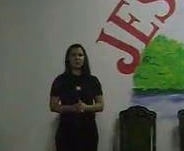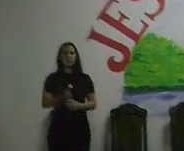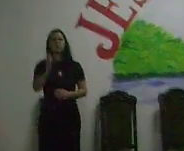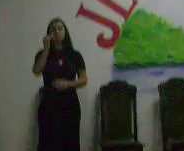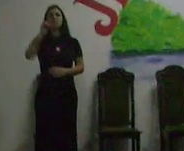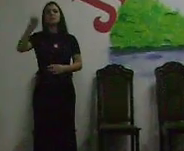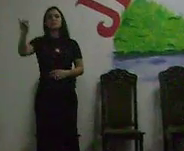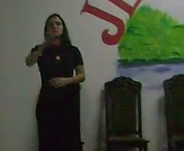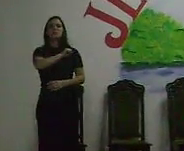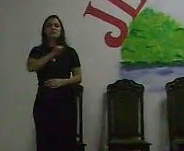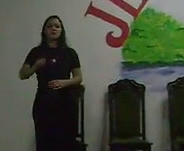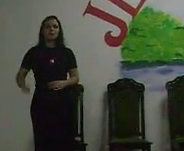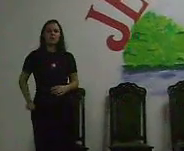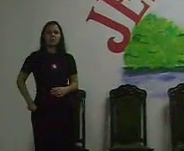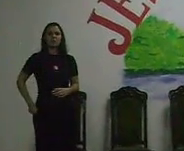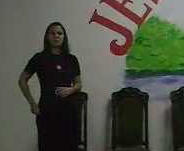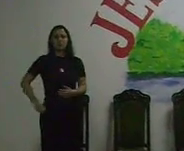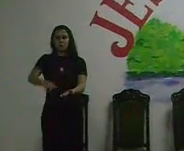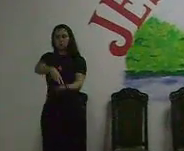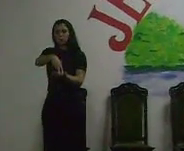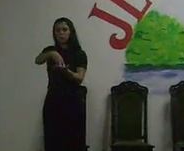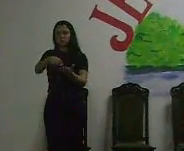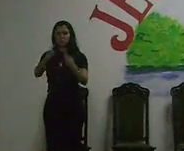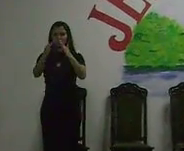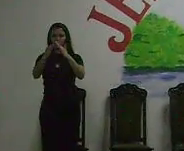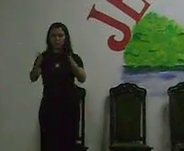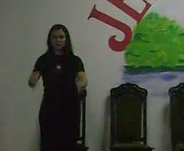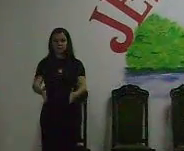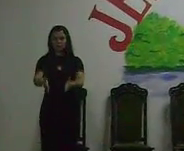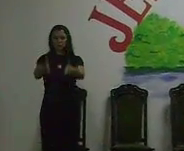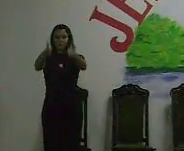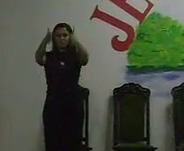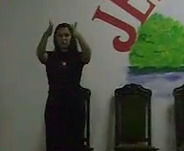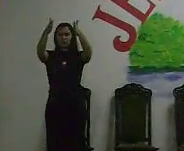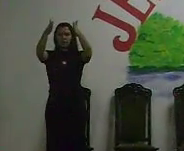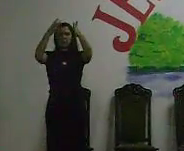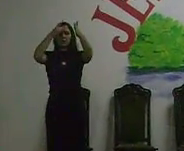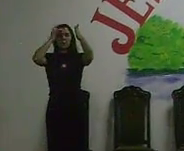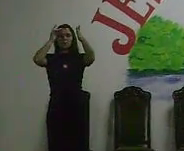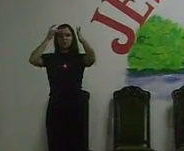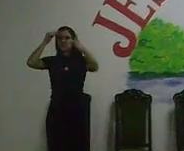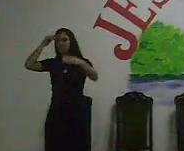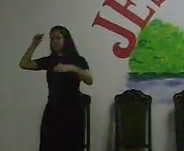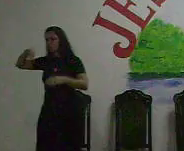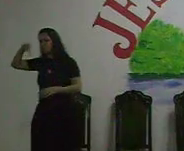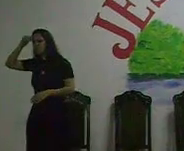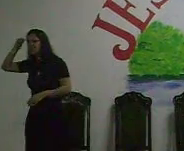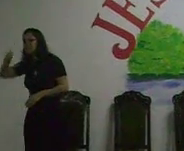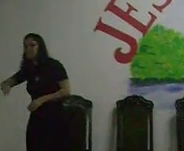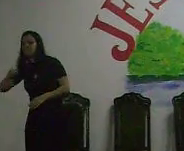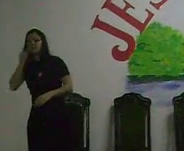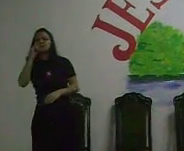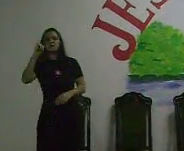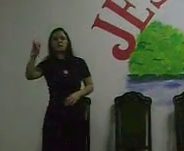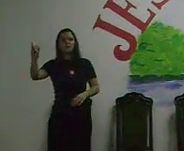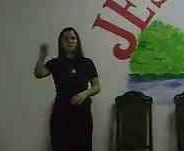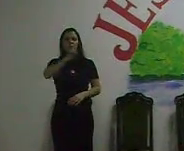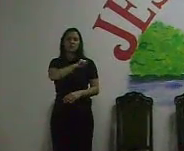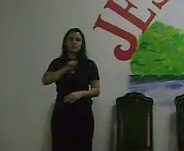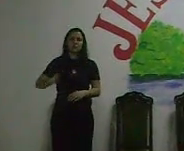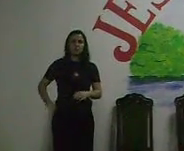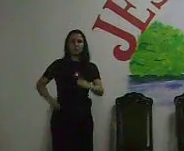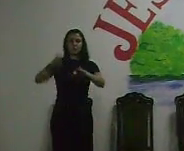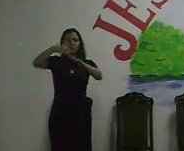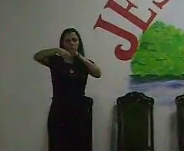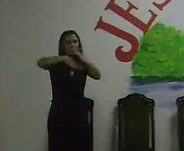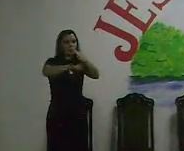Senhor glorificar a casa em bom trabalho que ele fizou. Se o Senhor não guardar